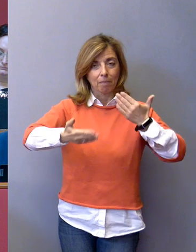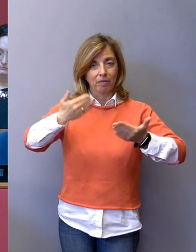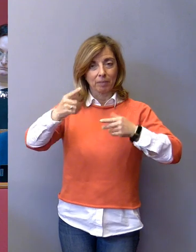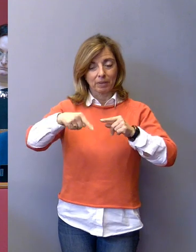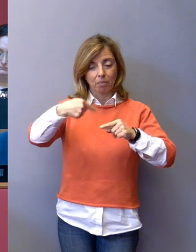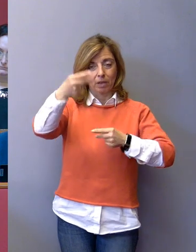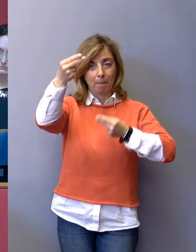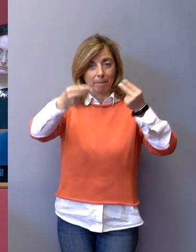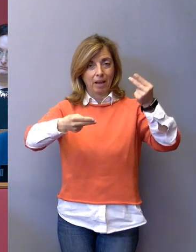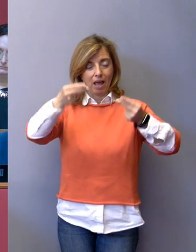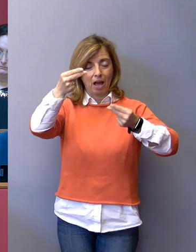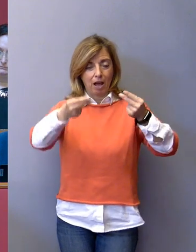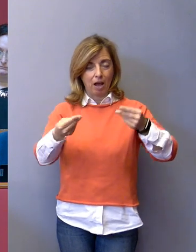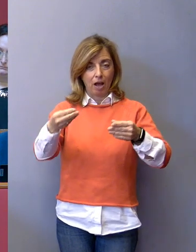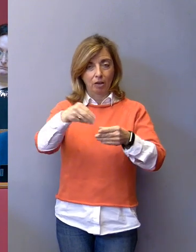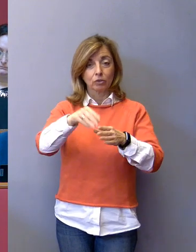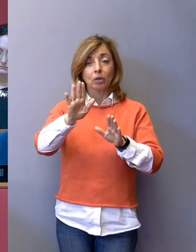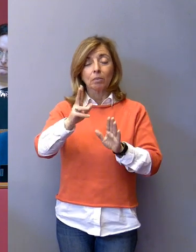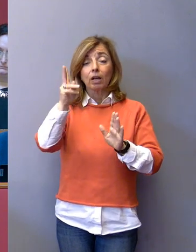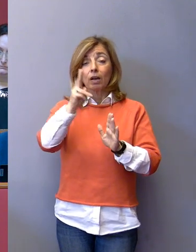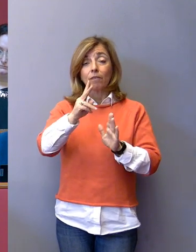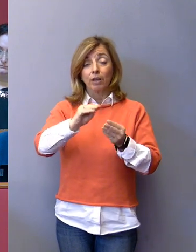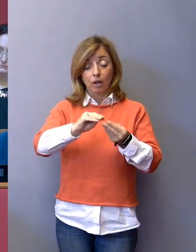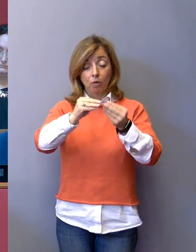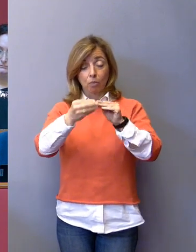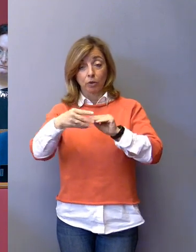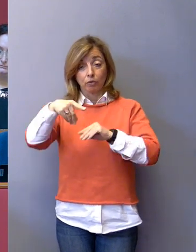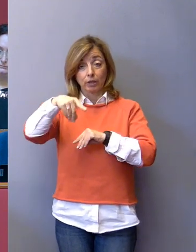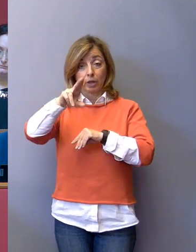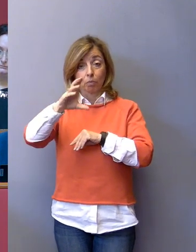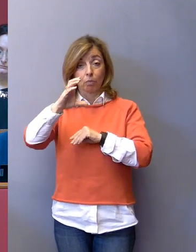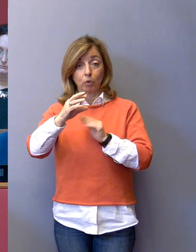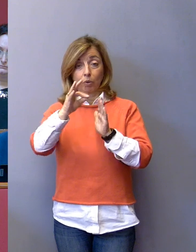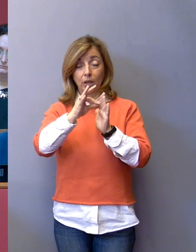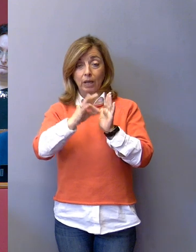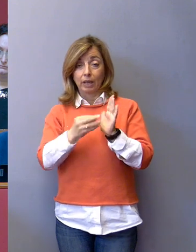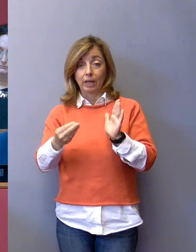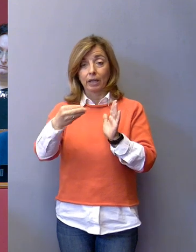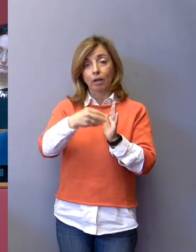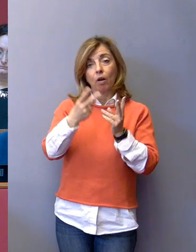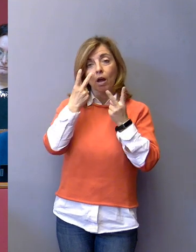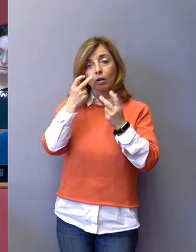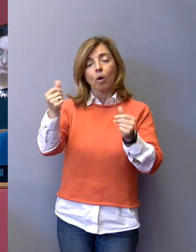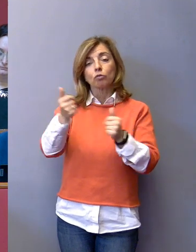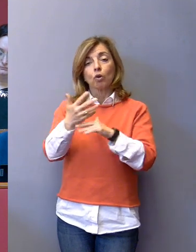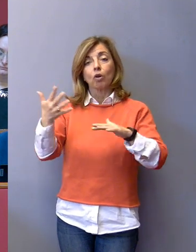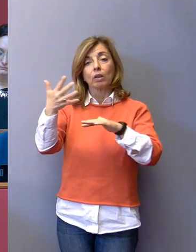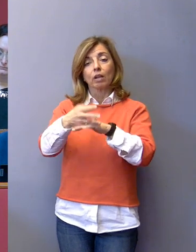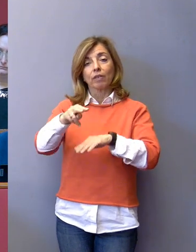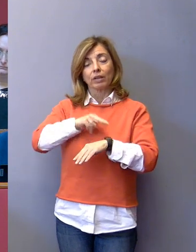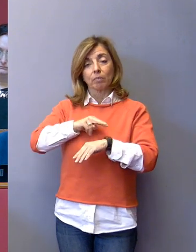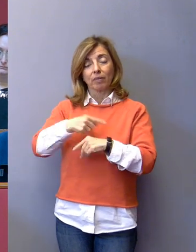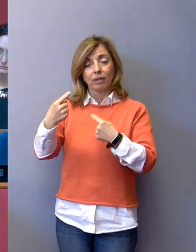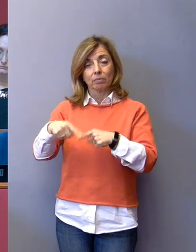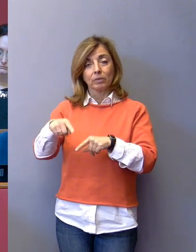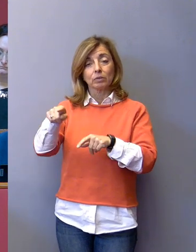regola che è stata introdotta in queste modifica al PUK riguardano gli interventi privati quindi sono i privati che